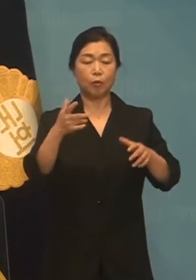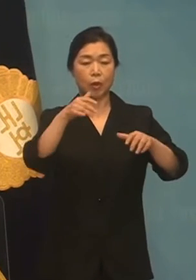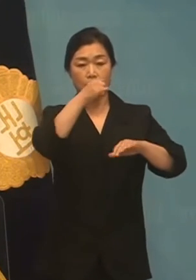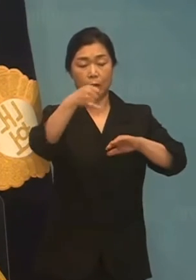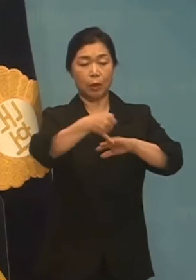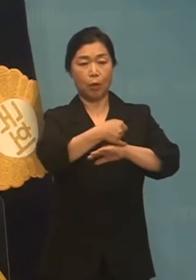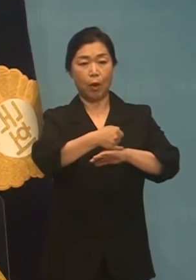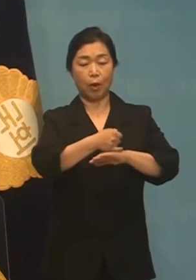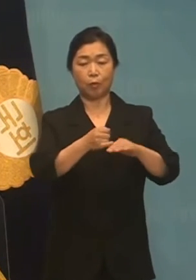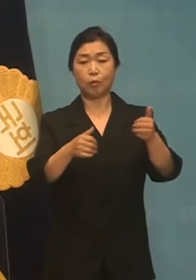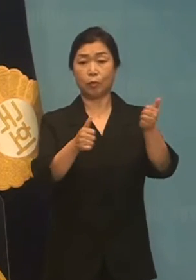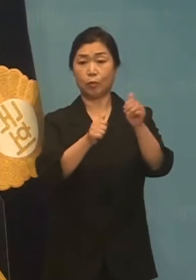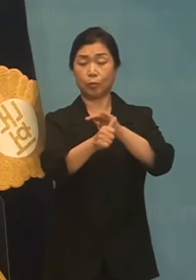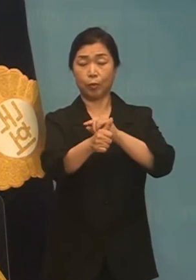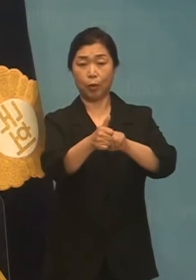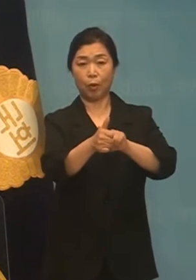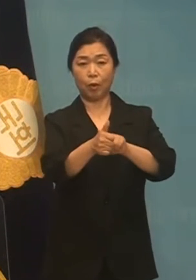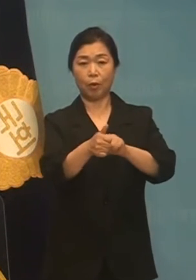기획수석,